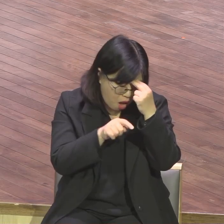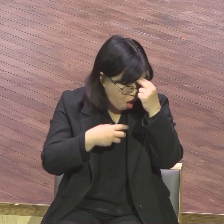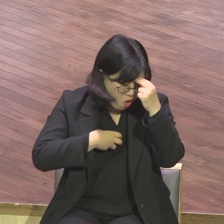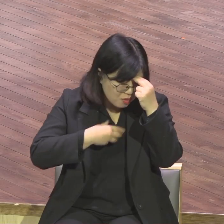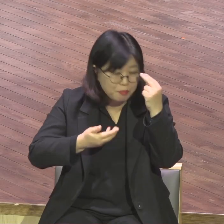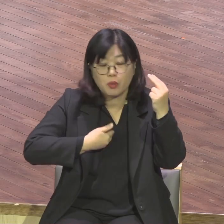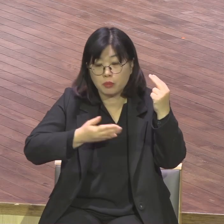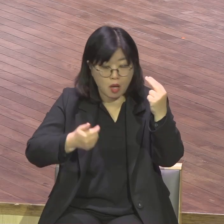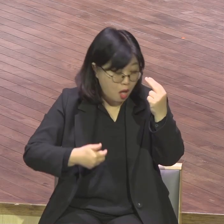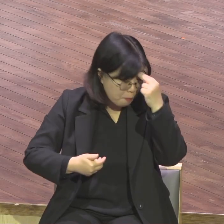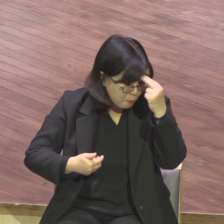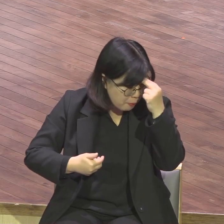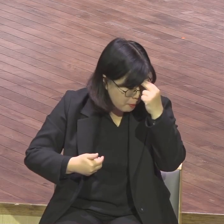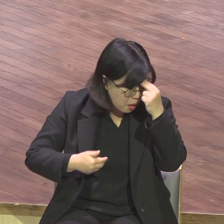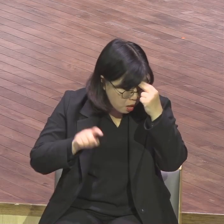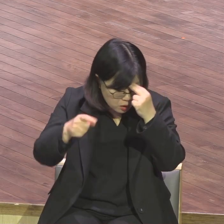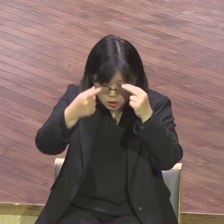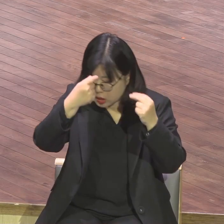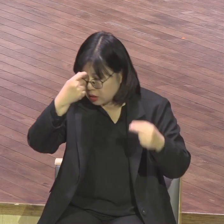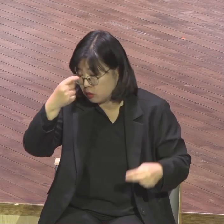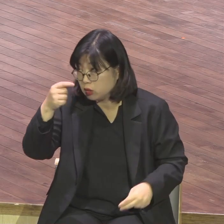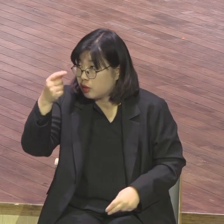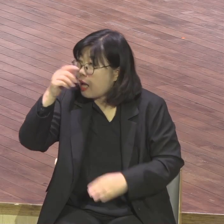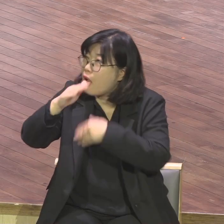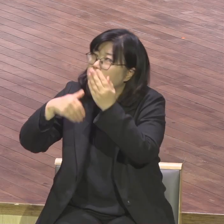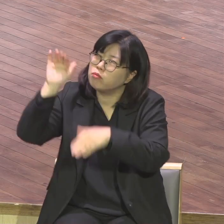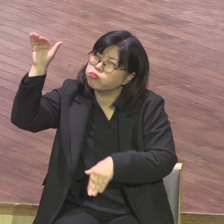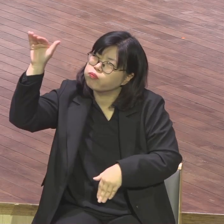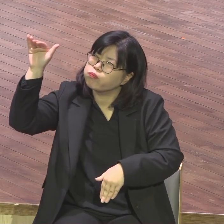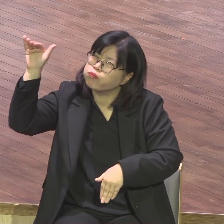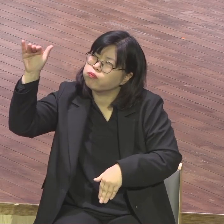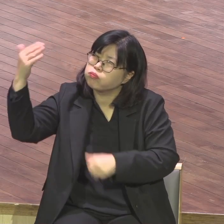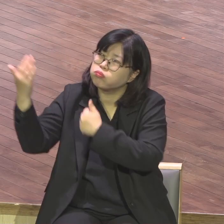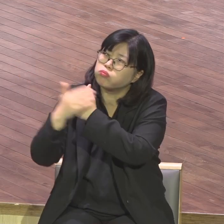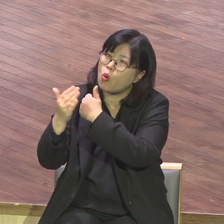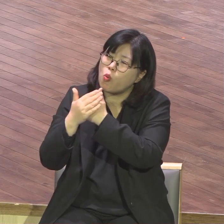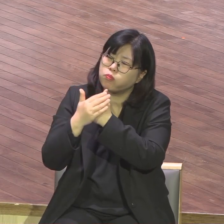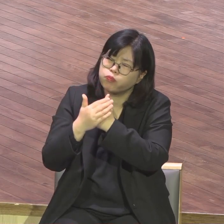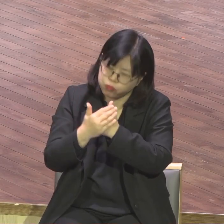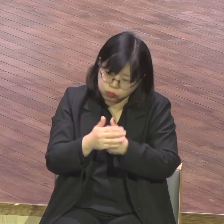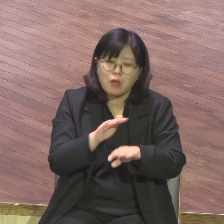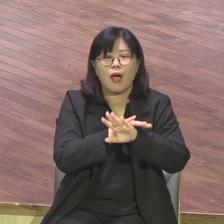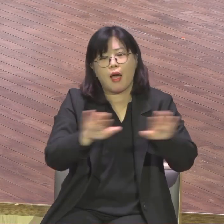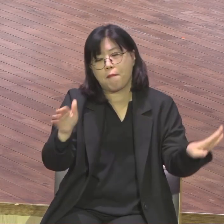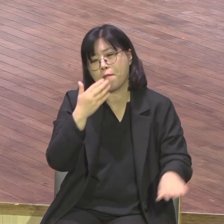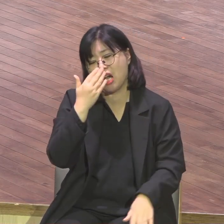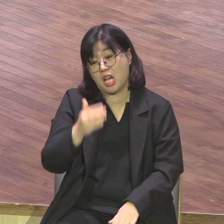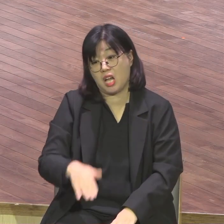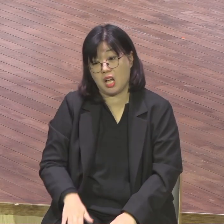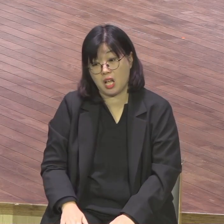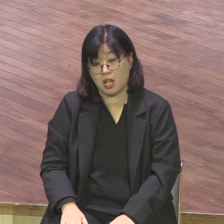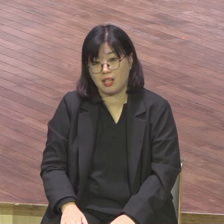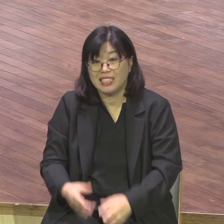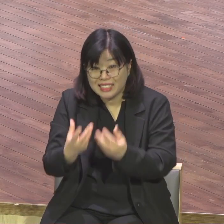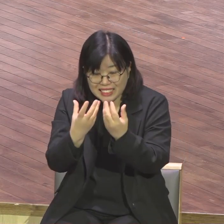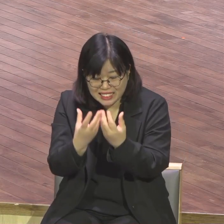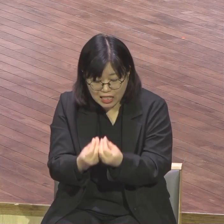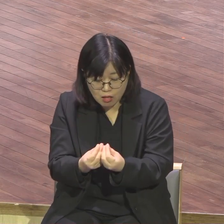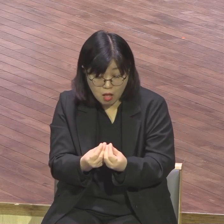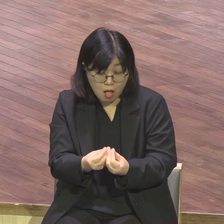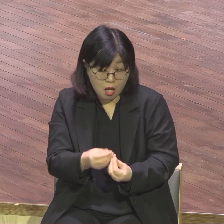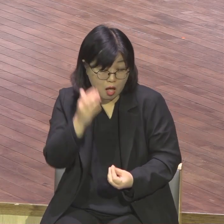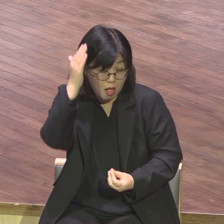아무리 짙은 안개라 해도요. 뭐요? 안개가 꽉 꼈잖아요. 태양만 떠버리면 없어져 버려요. 그렇죠? 태양만